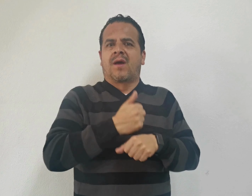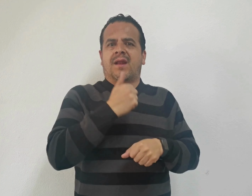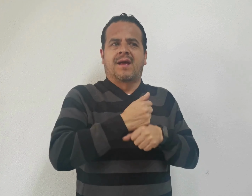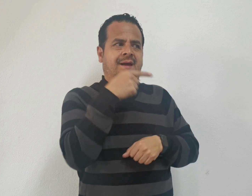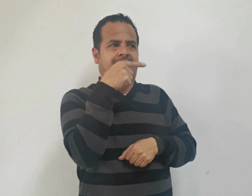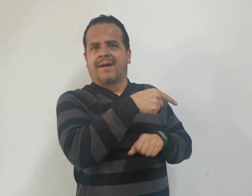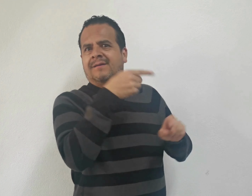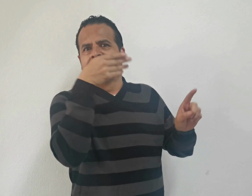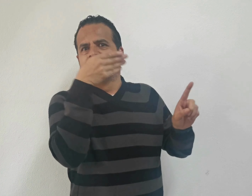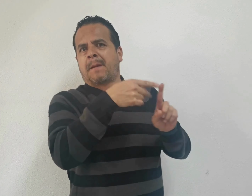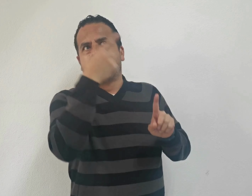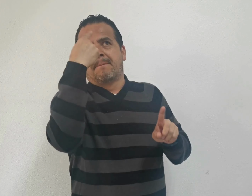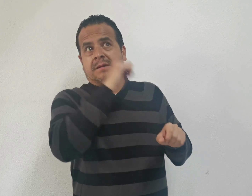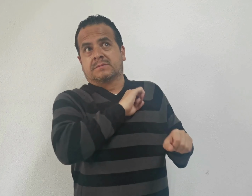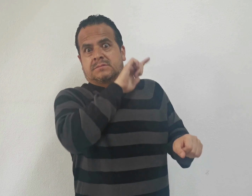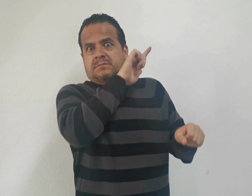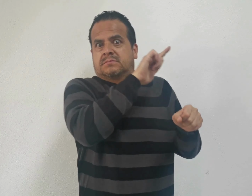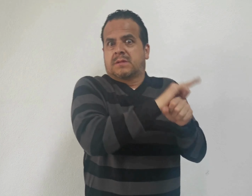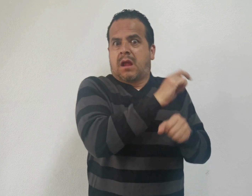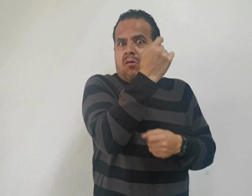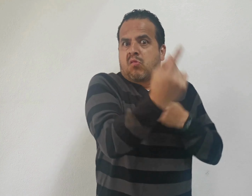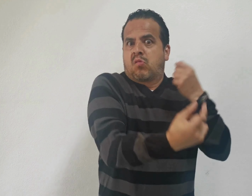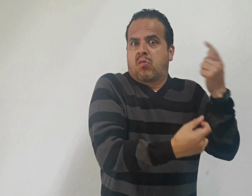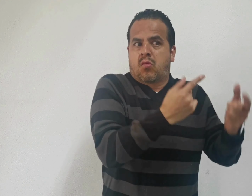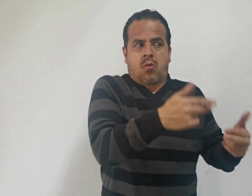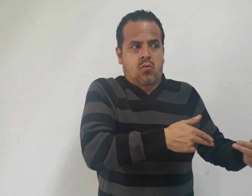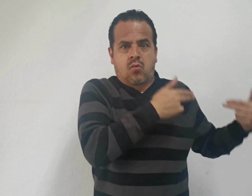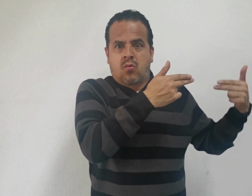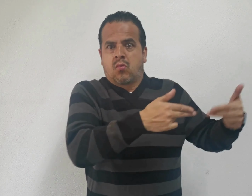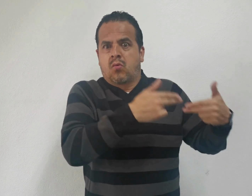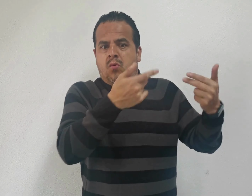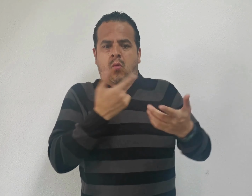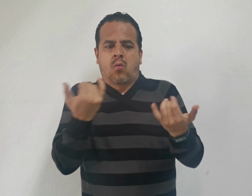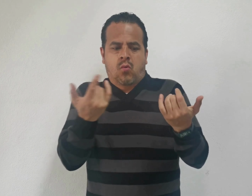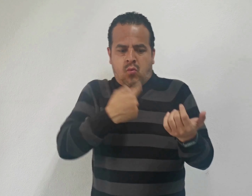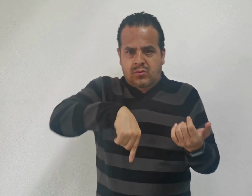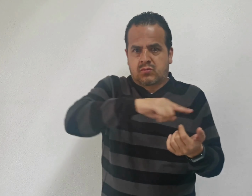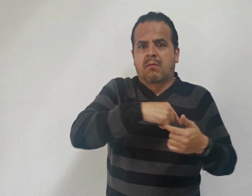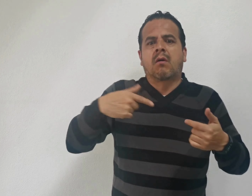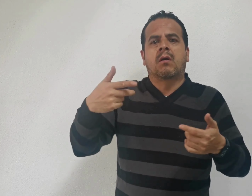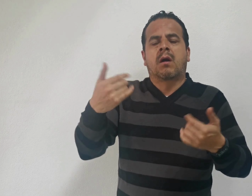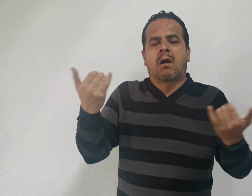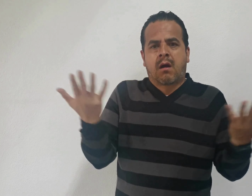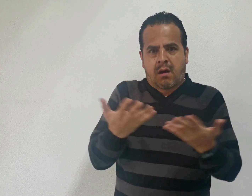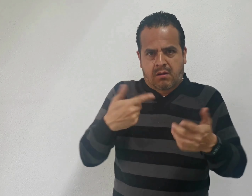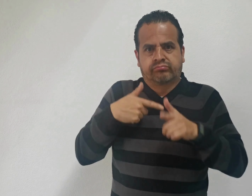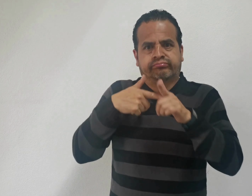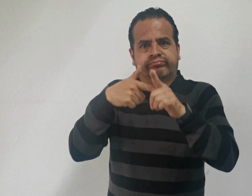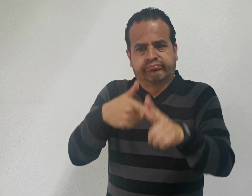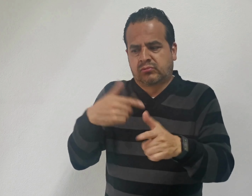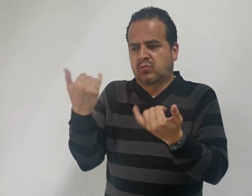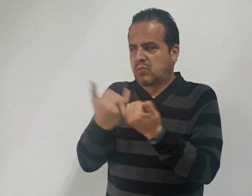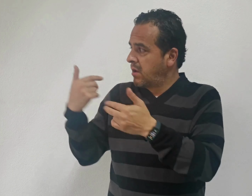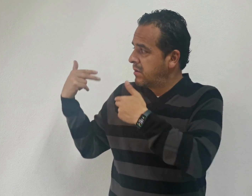cóm algunos seguimos preservando algunas de las tradiciones ahora que ya no están las abuelas etcétera no O sea al final sí es un momento muy